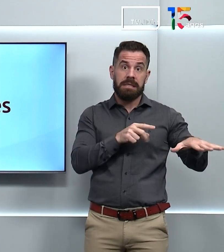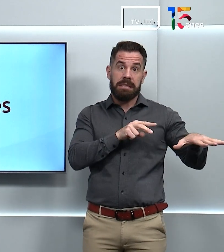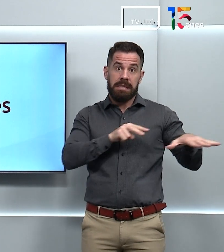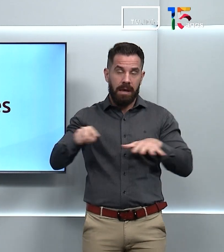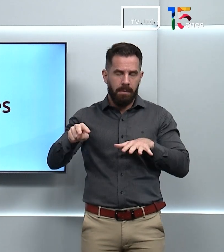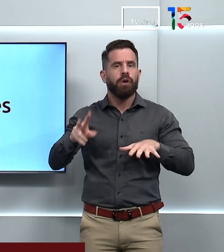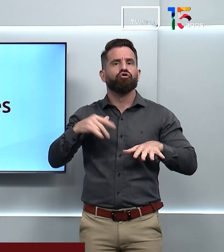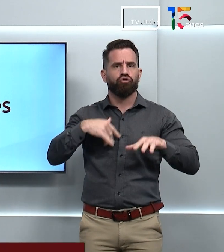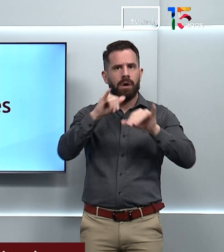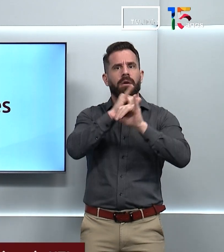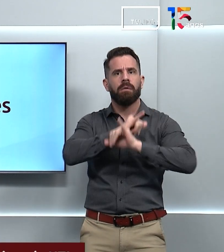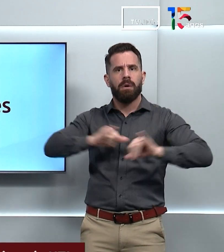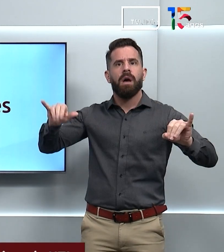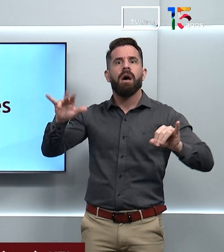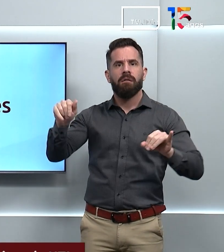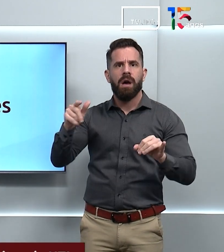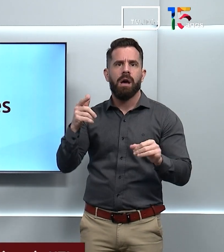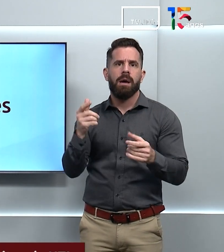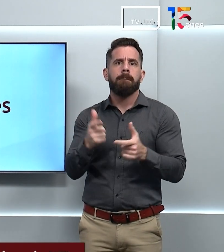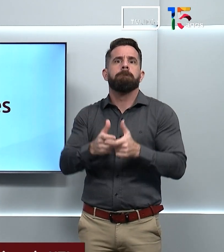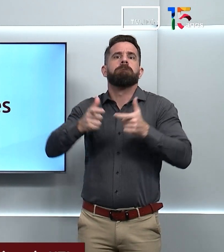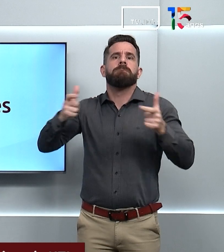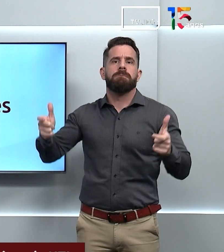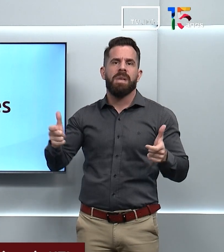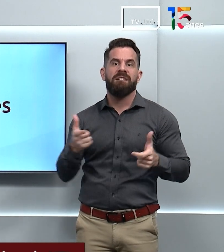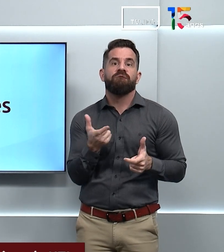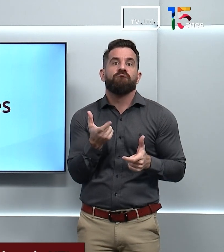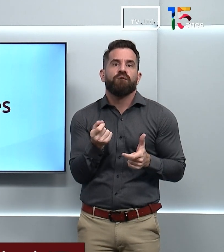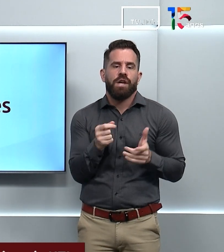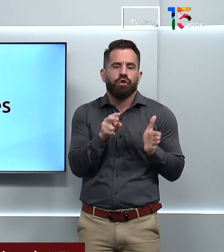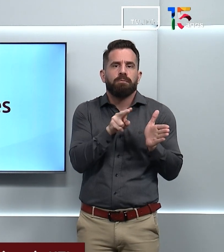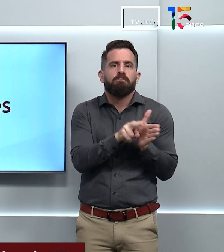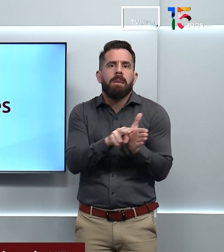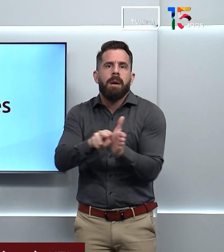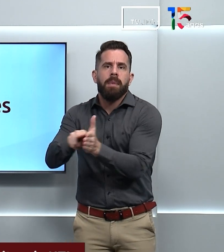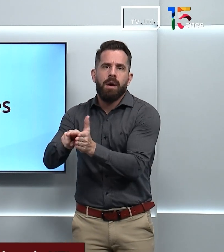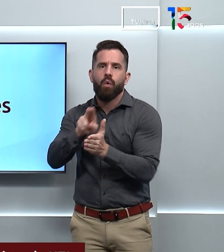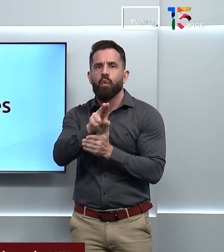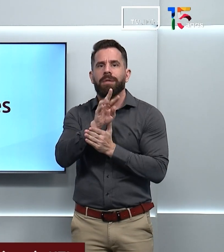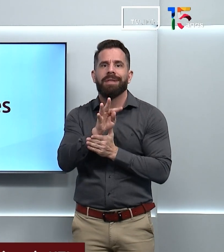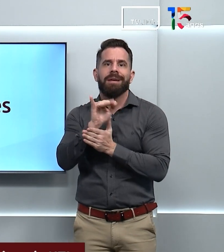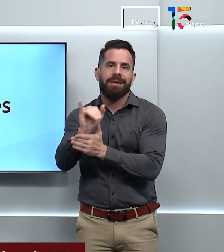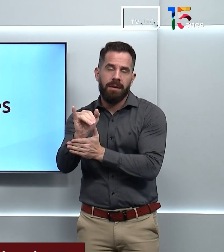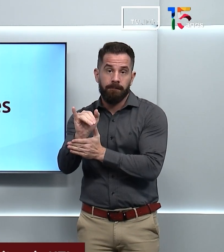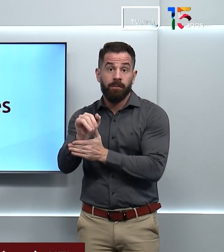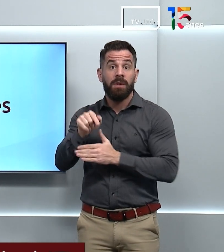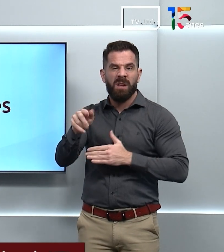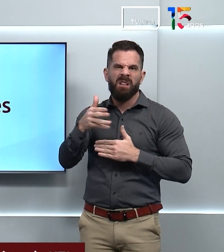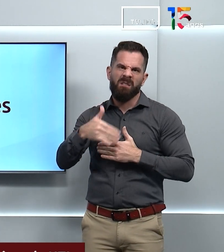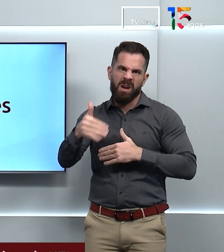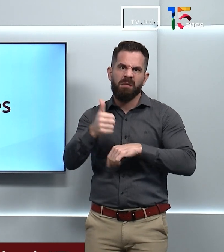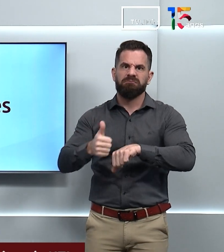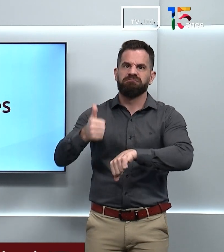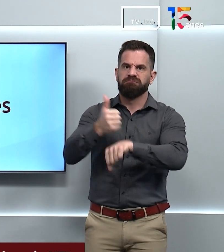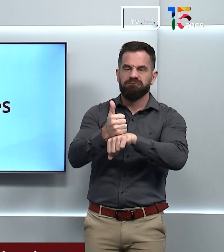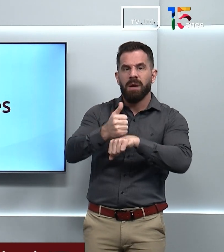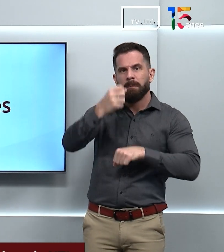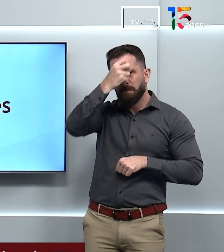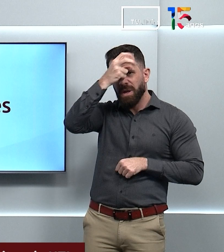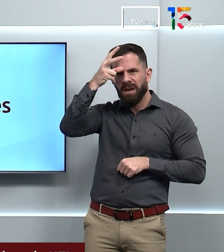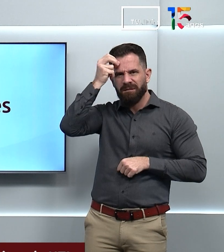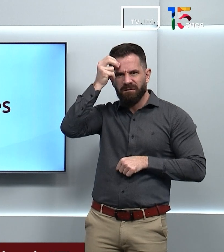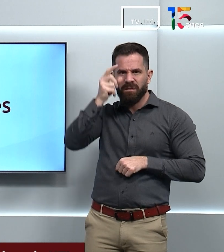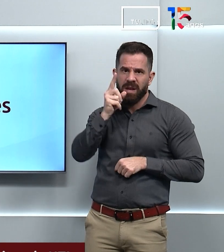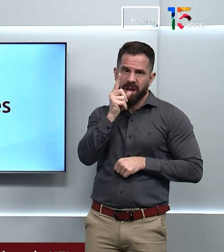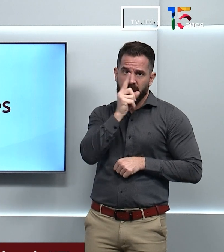20 leitos de UTI para a capital. Segundo o futuro chefe do executivo, as vagas emergenciais devem ser abertas nos próximos